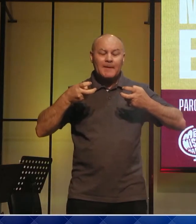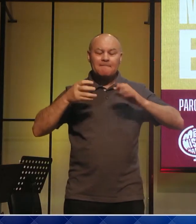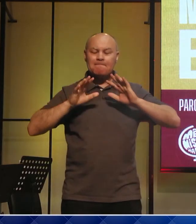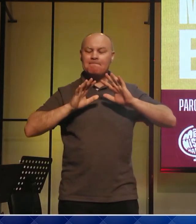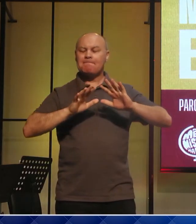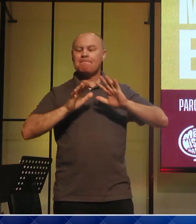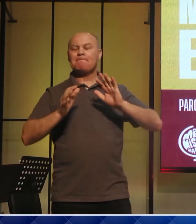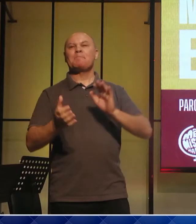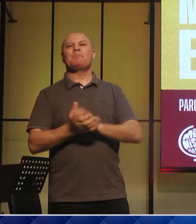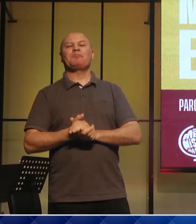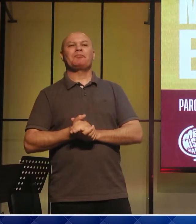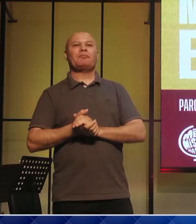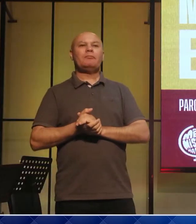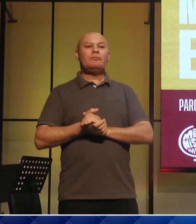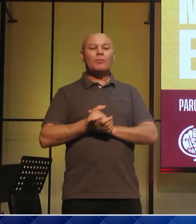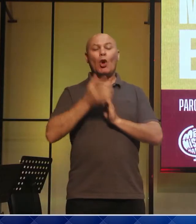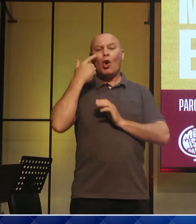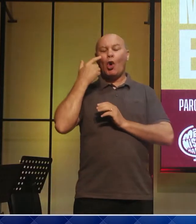interessante,